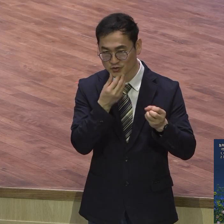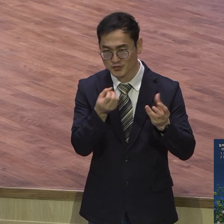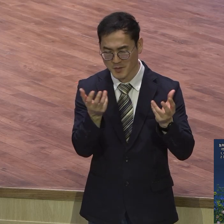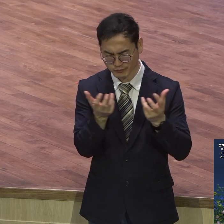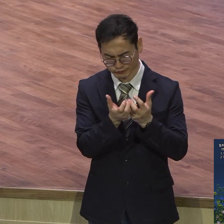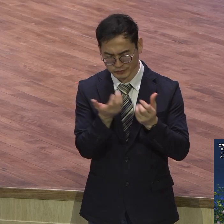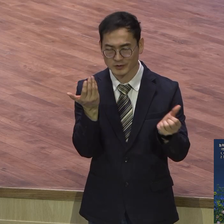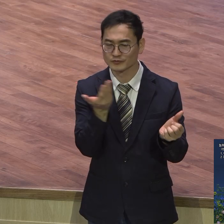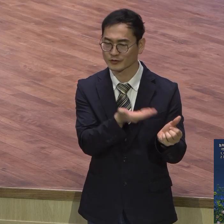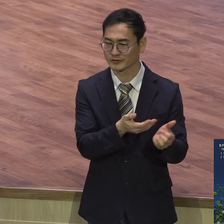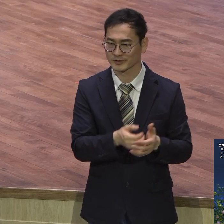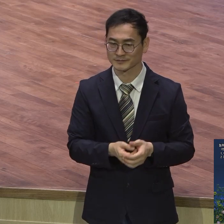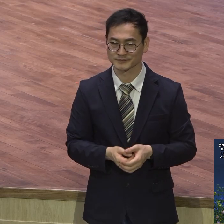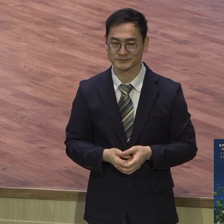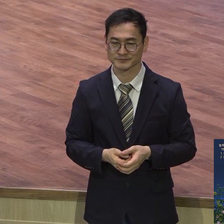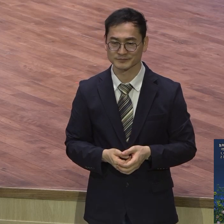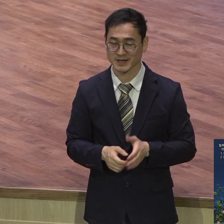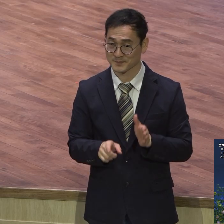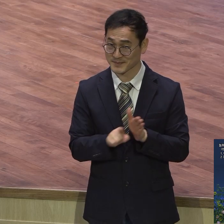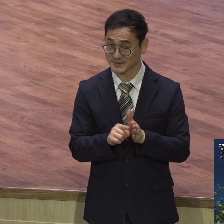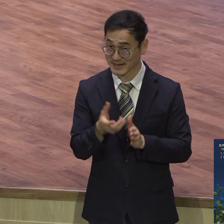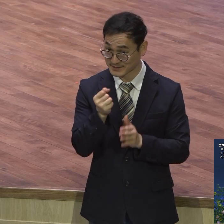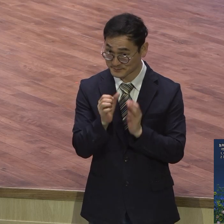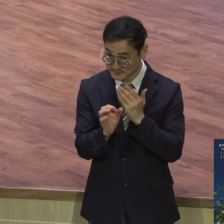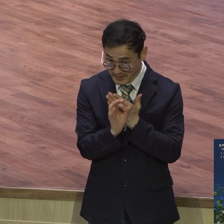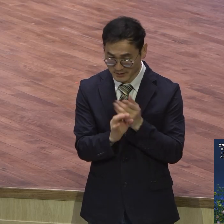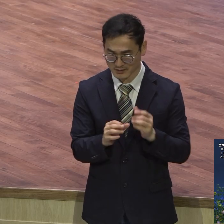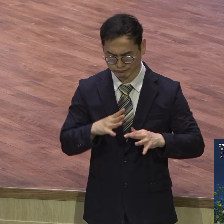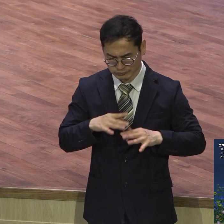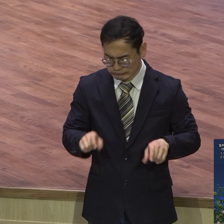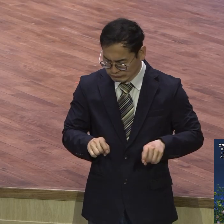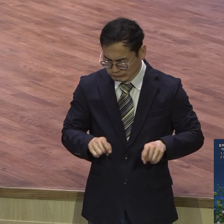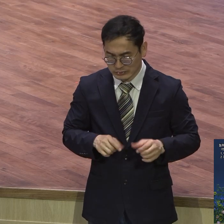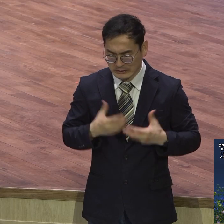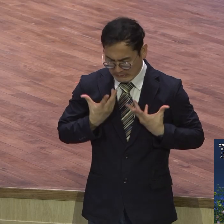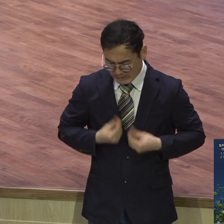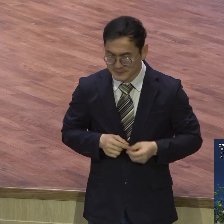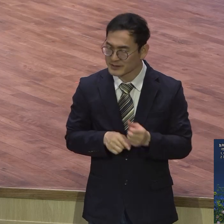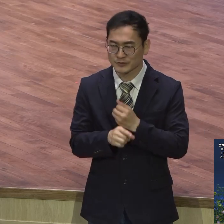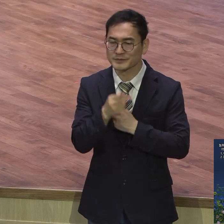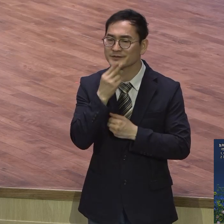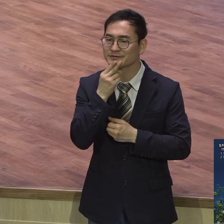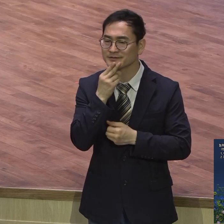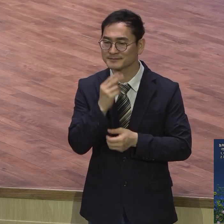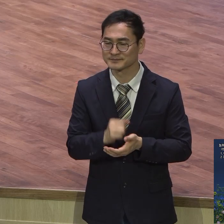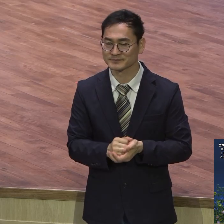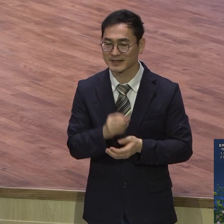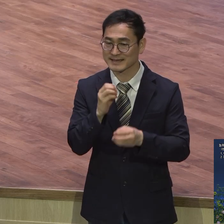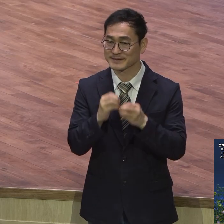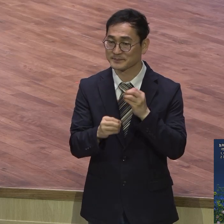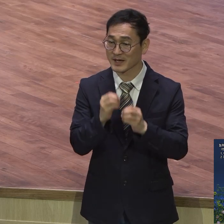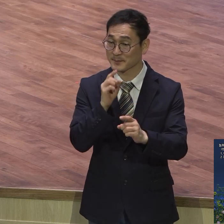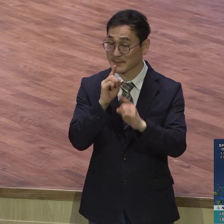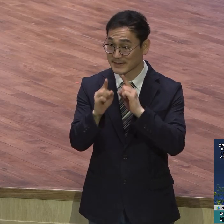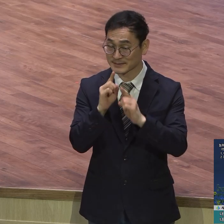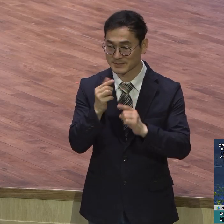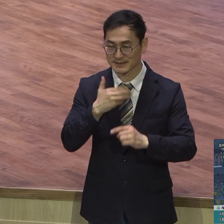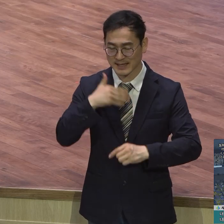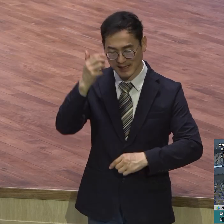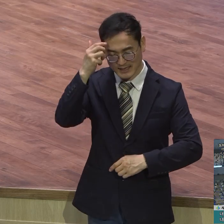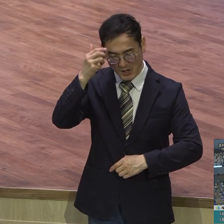결코 불안하고 낙심할 이유가 없어요 10편 42편 5절에 분명히 말씀합니다 내